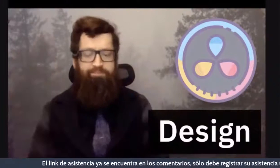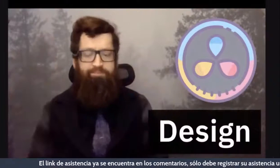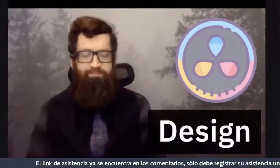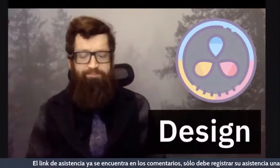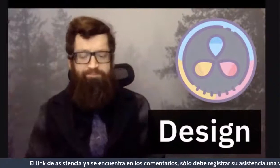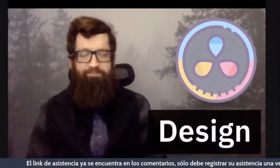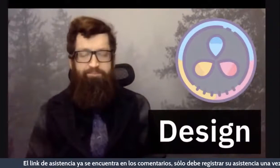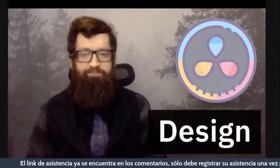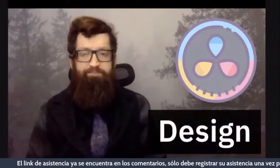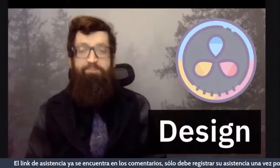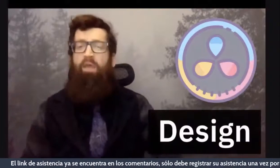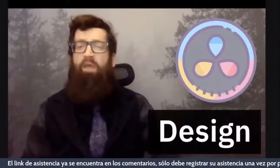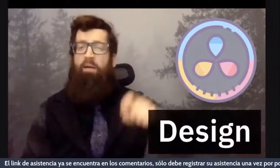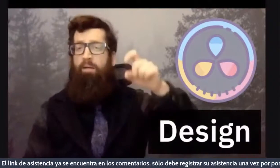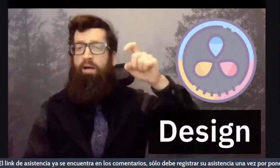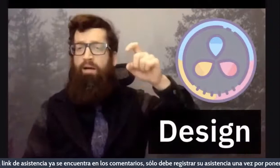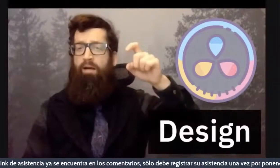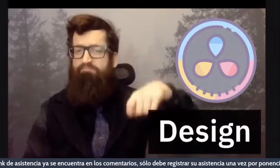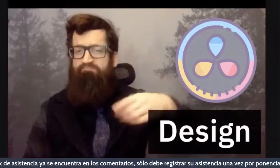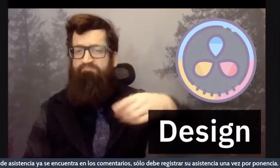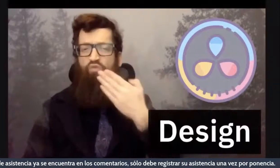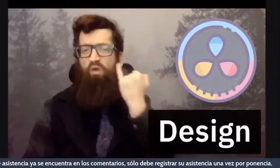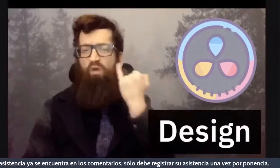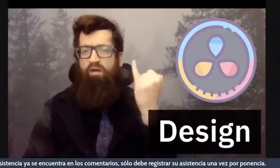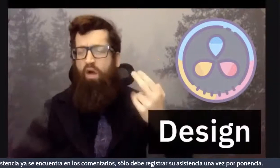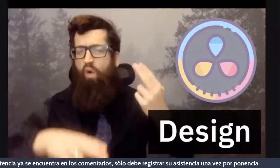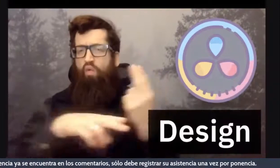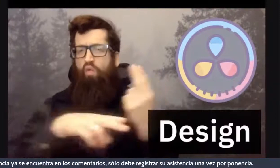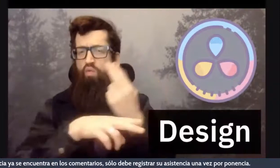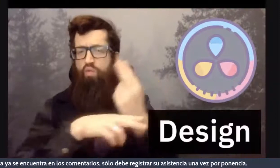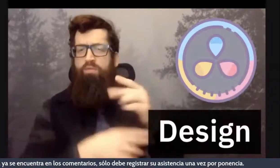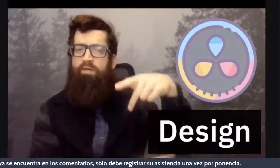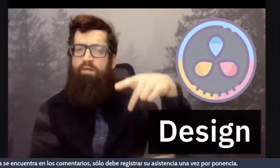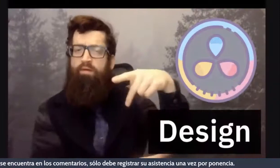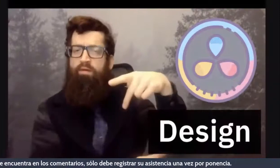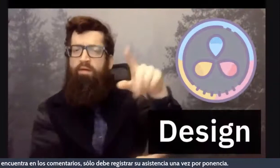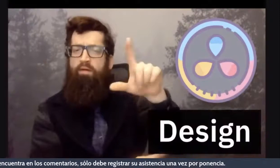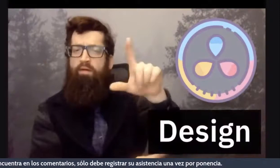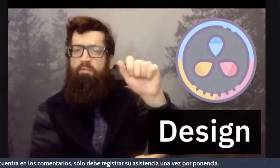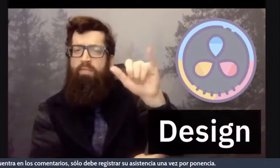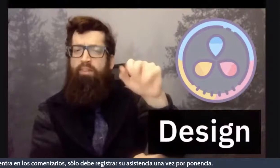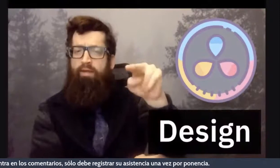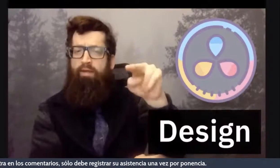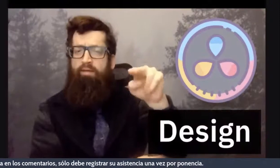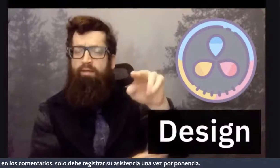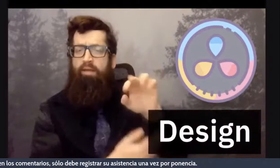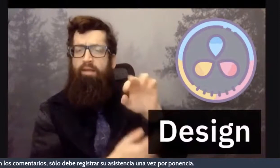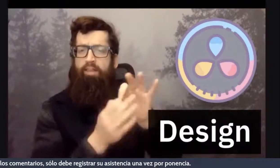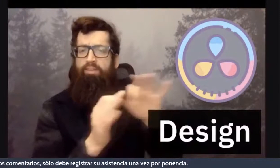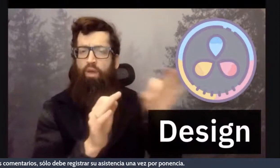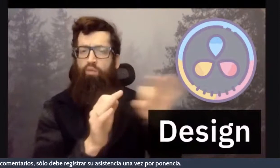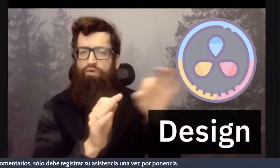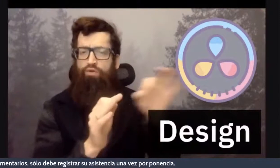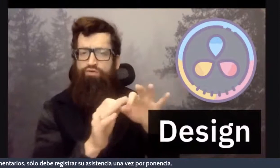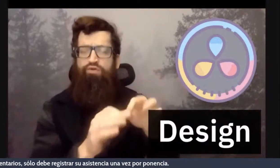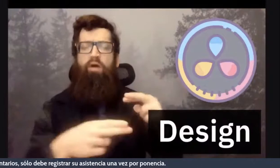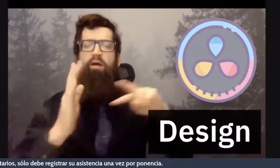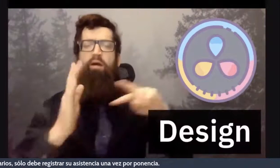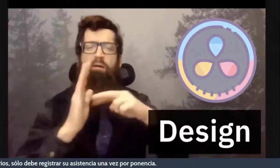Es una buena idea. Es buena idea usar lenguaje sencillo y no usar tanto lenguaje